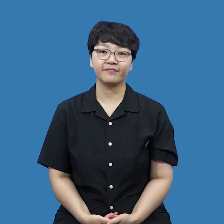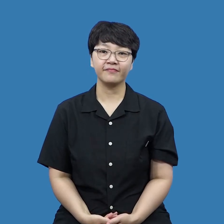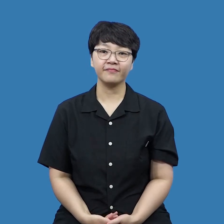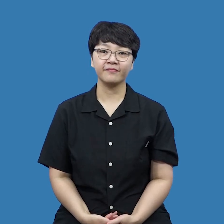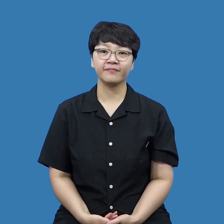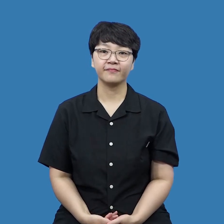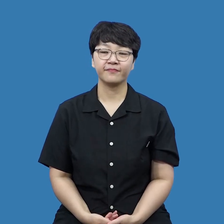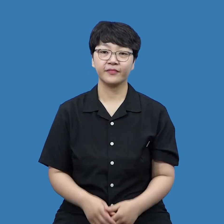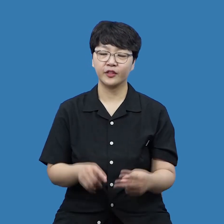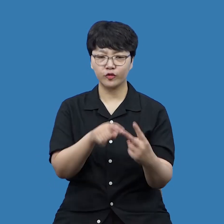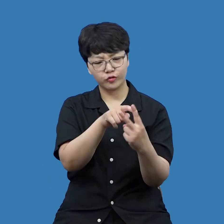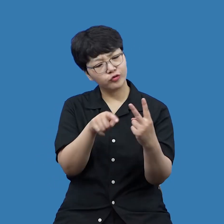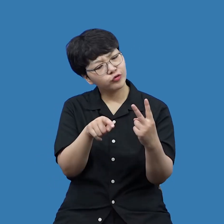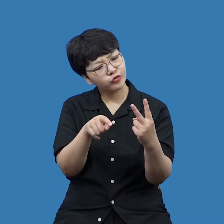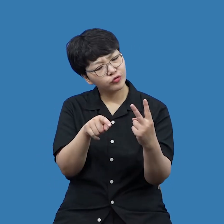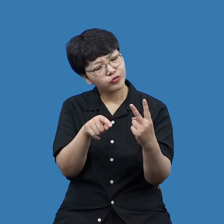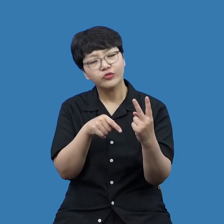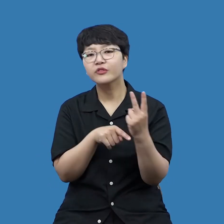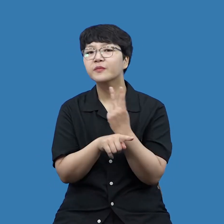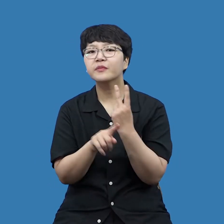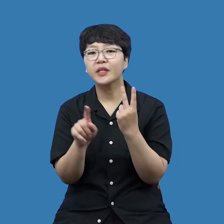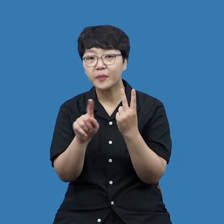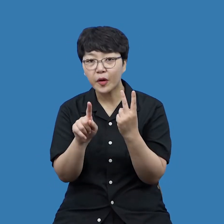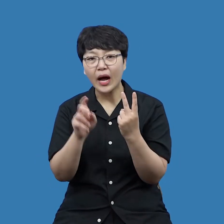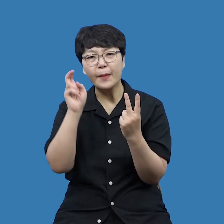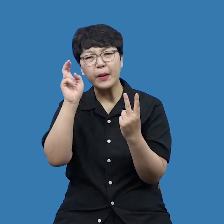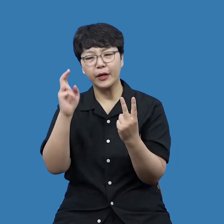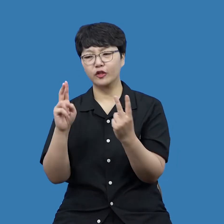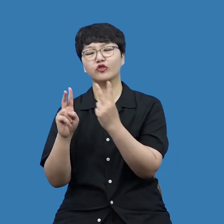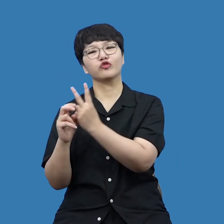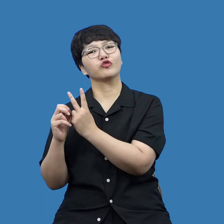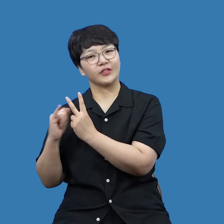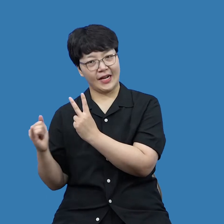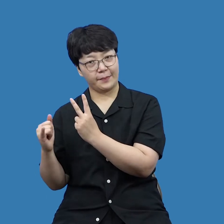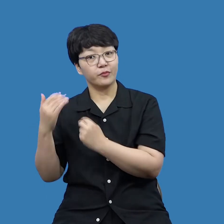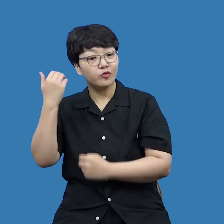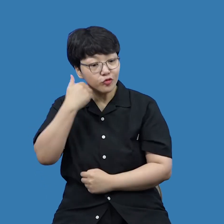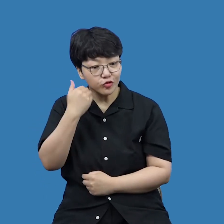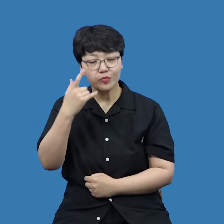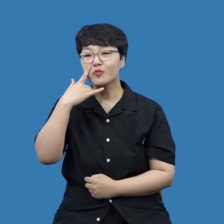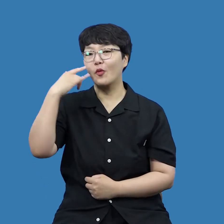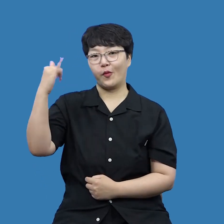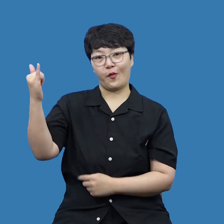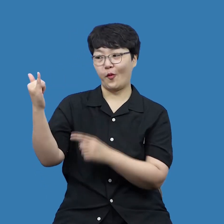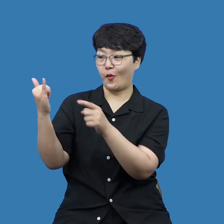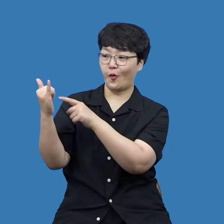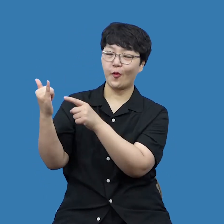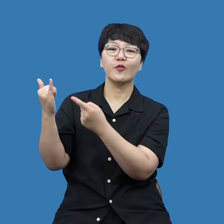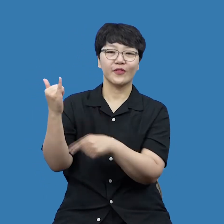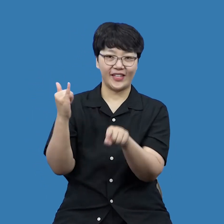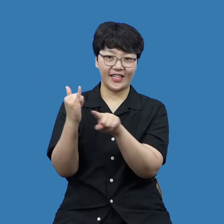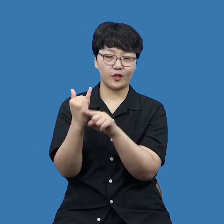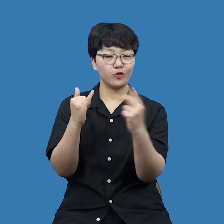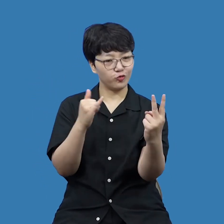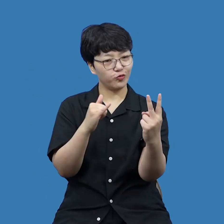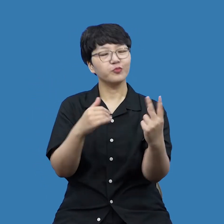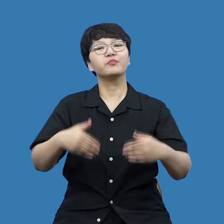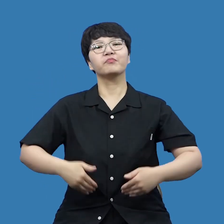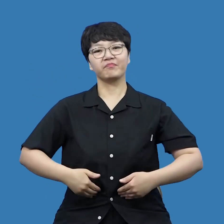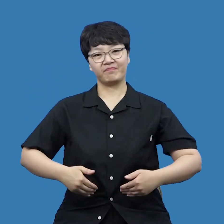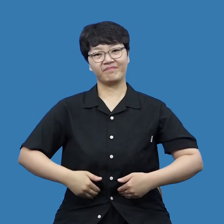네, 이 두 가지가 드려졌다는 것은 두 사람을 위해서, 마리아와 요셉을 위해서 아마 이 두 가지